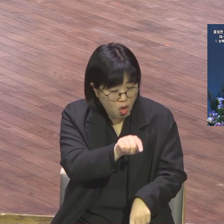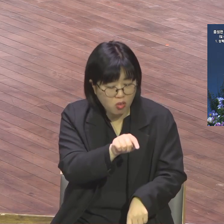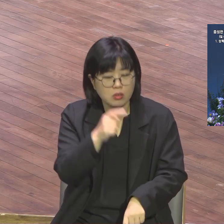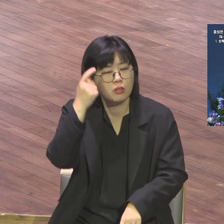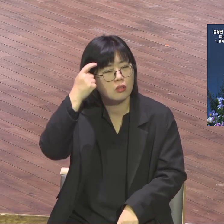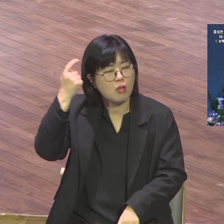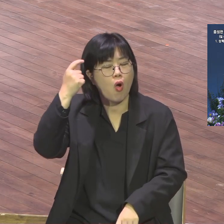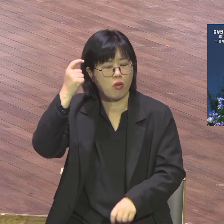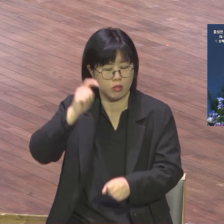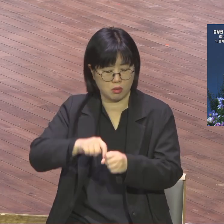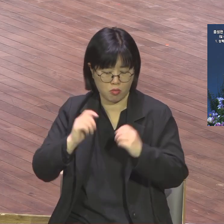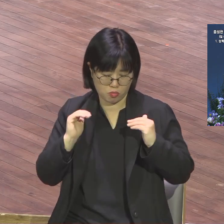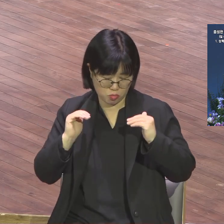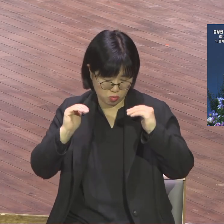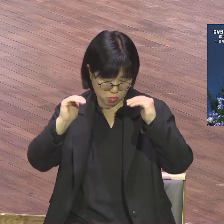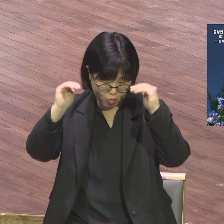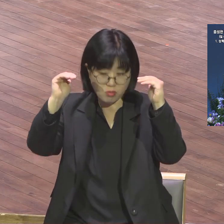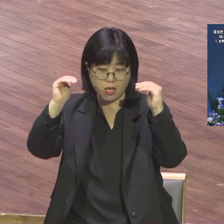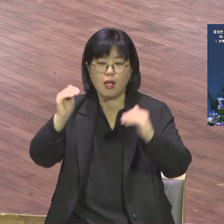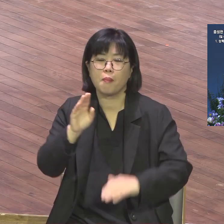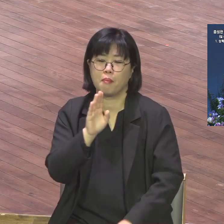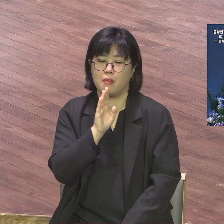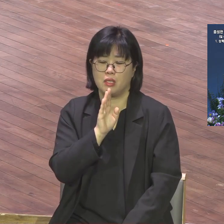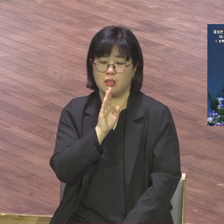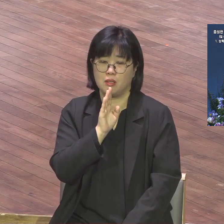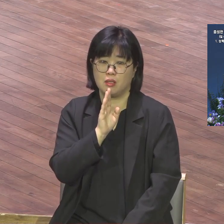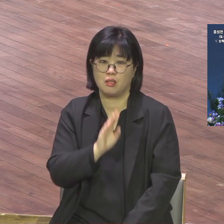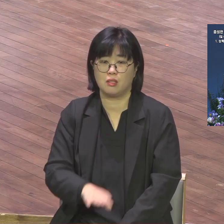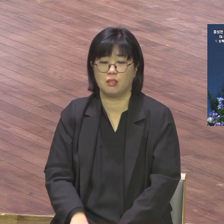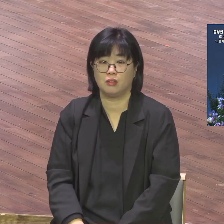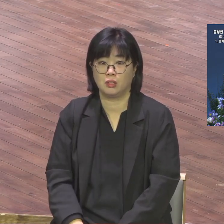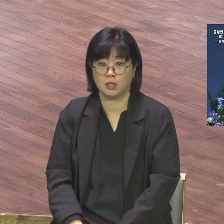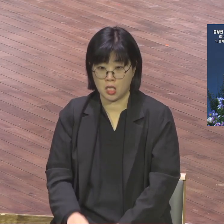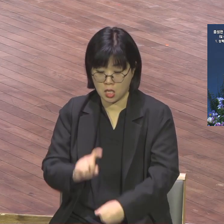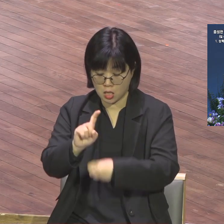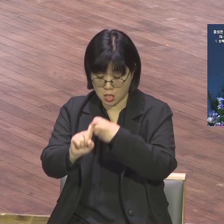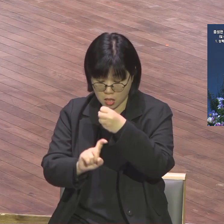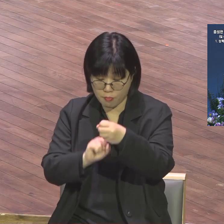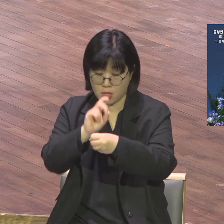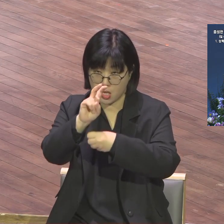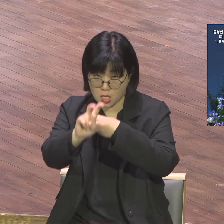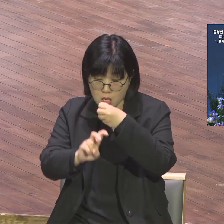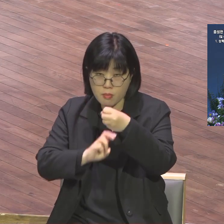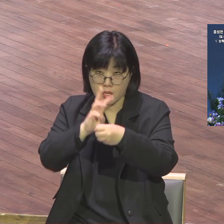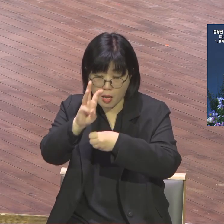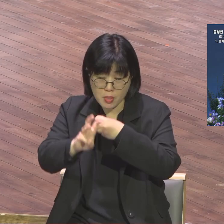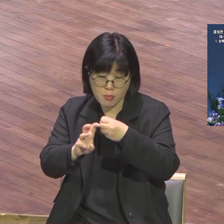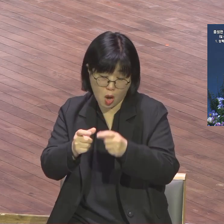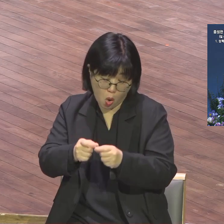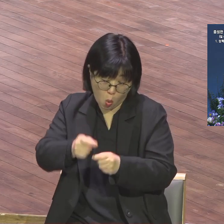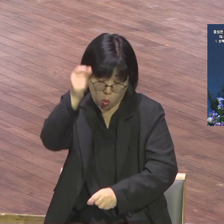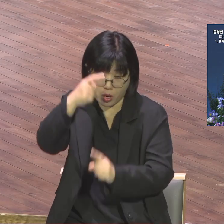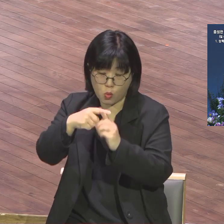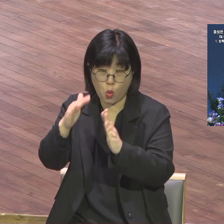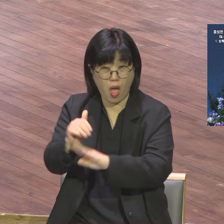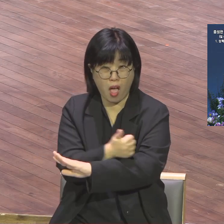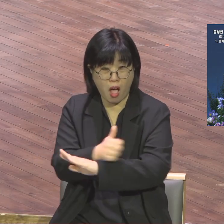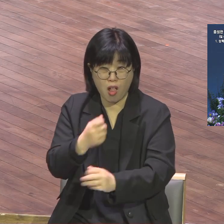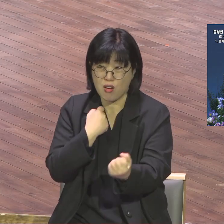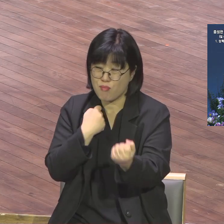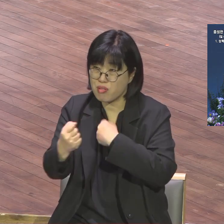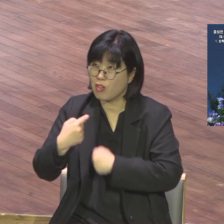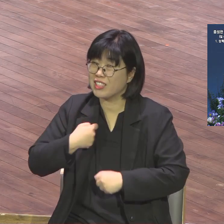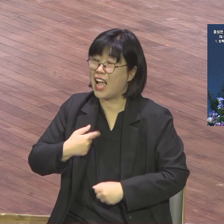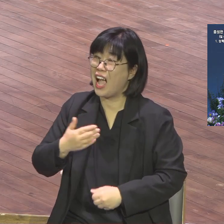성교하는 사람이에요 교회를 아무리 오래 다녀도 다른 영혼에 대해서 관심이 없다 그 사람은 성장하는